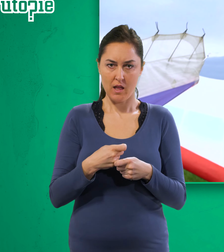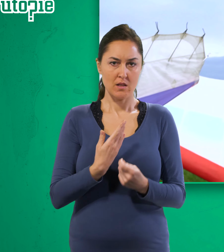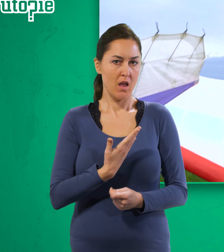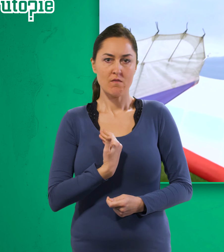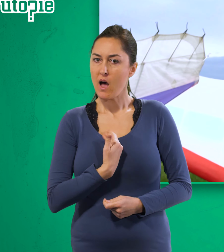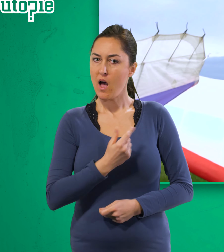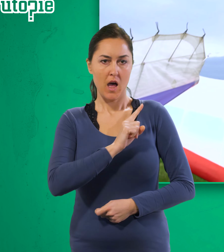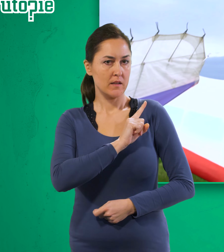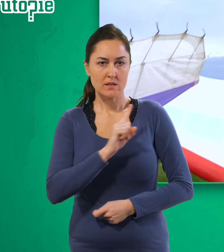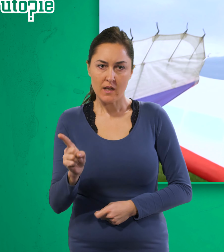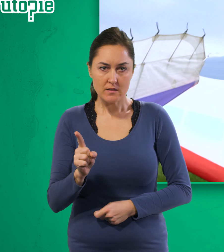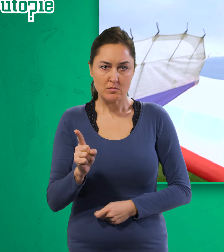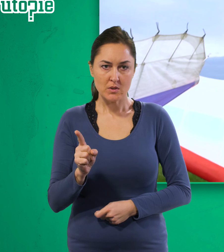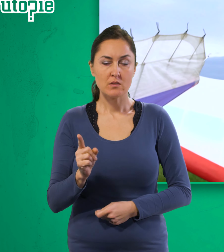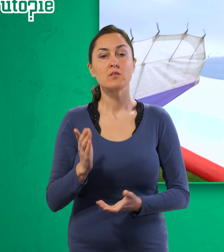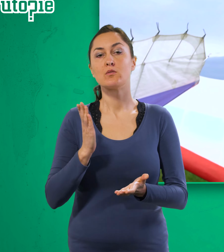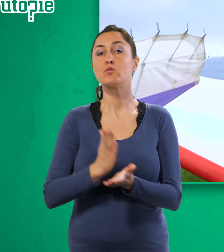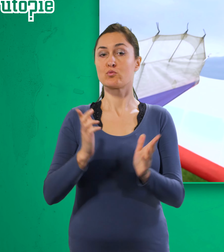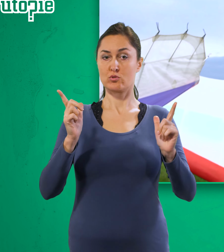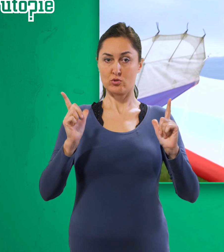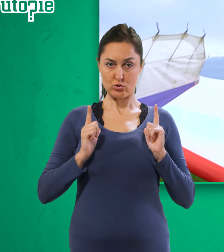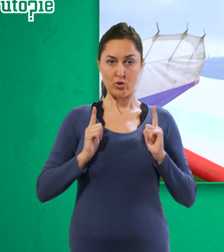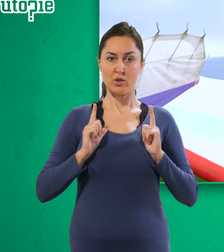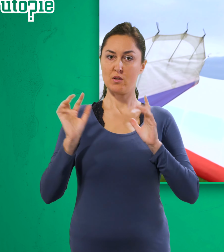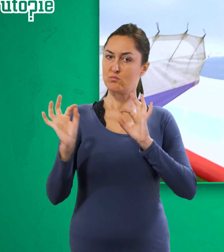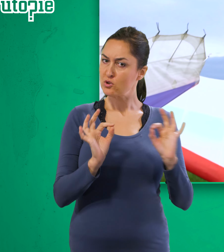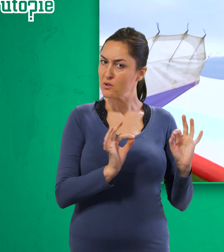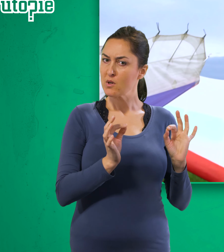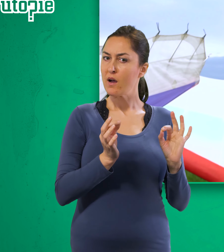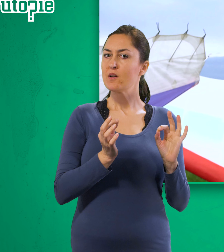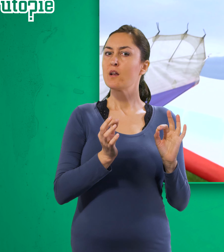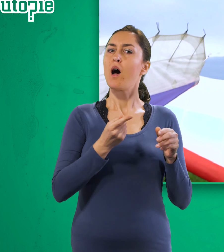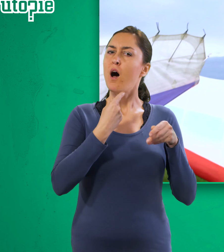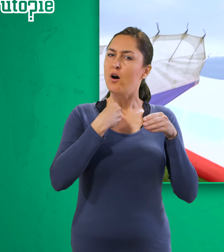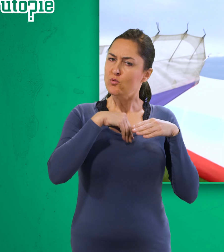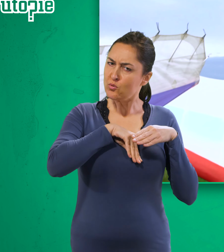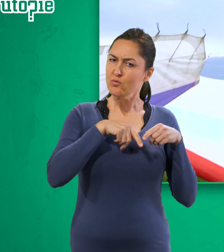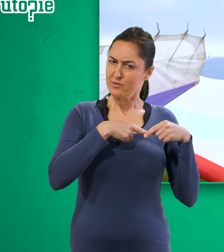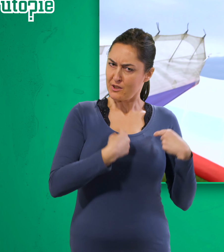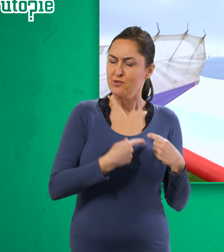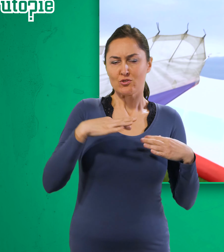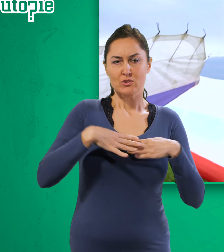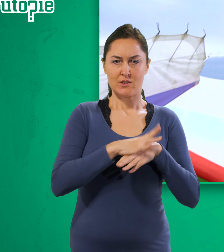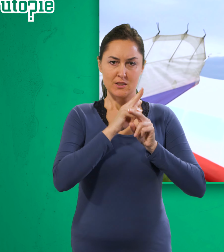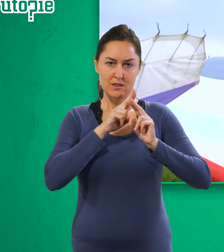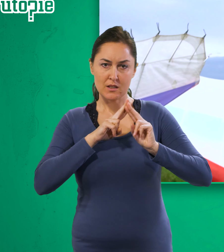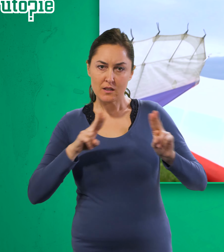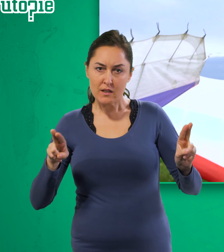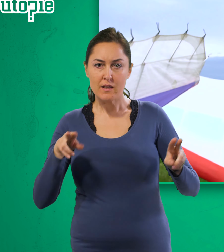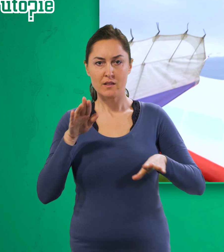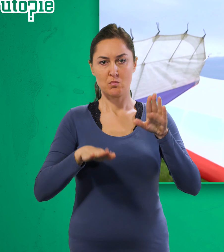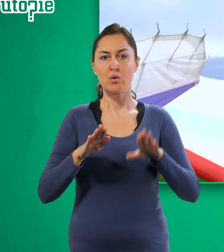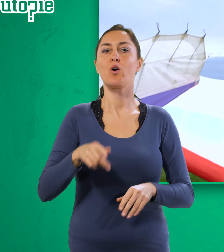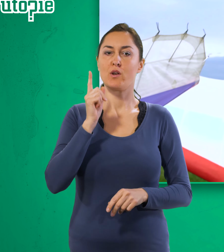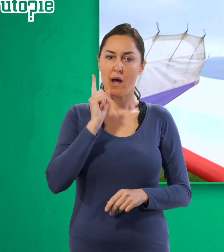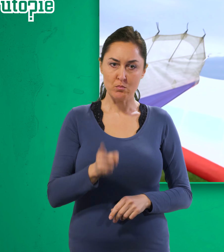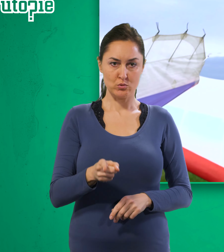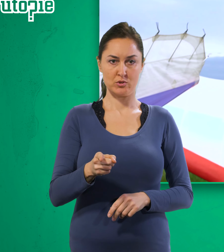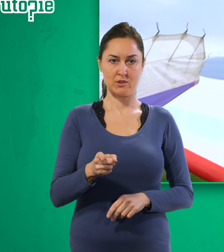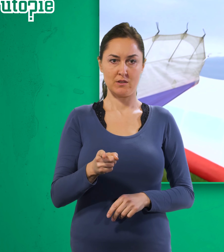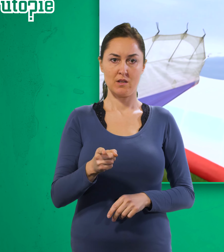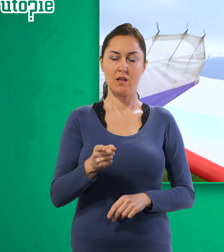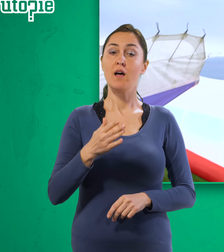tak prostě jdeš a ty musíš jít a už víš, že není krok zpátky a to je na jednu stranu strašně pěkný, nevím proč, nepřemýšlela jsem nad tím proč, ale strašně se mi líbí tohle, že vlastně